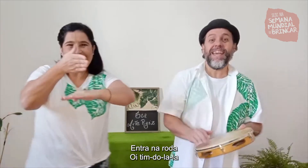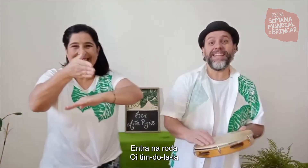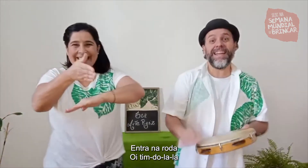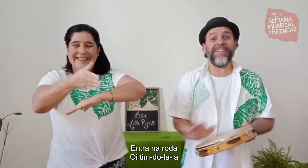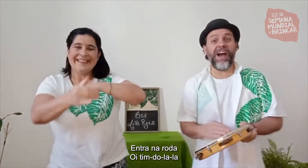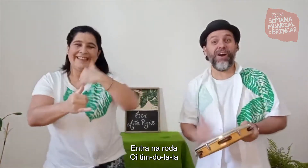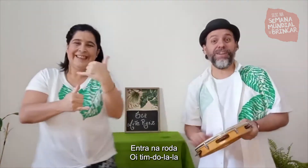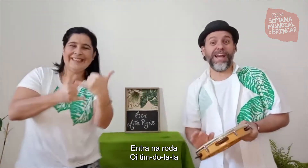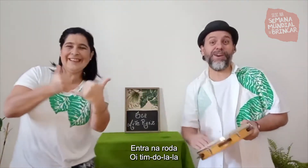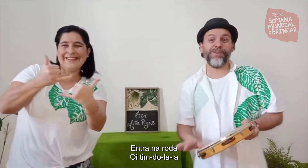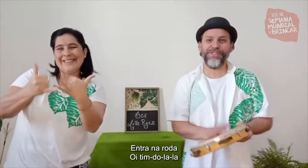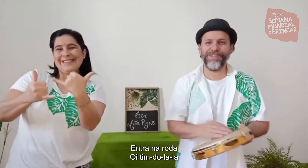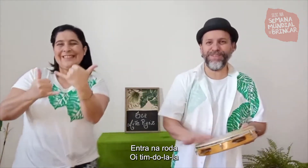entra na roda,